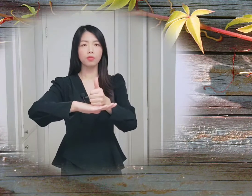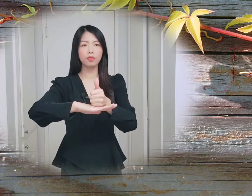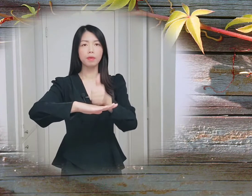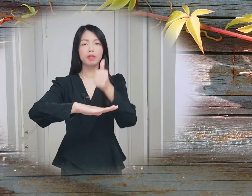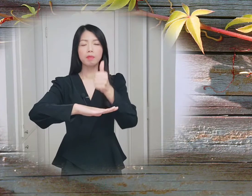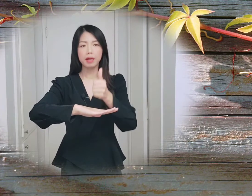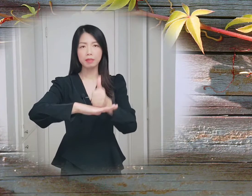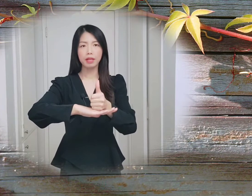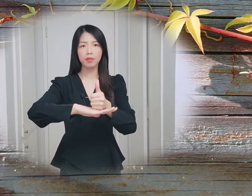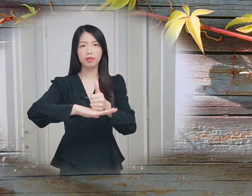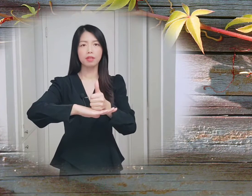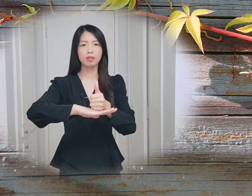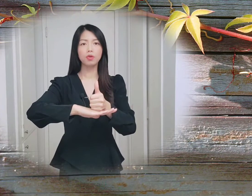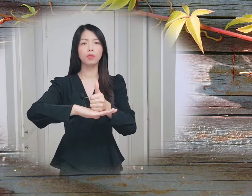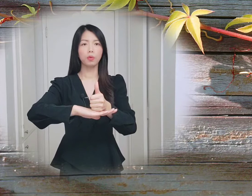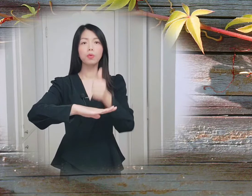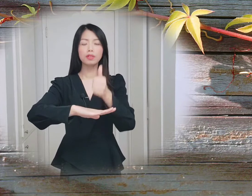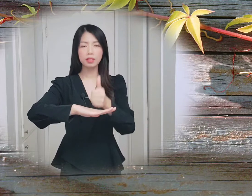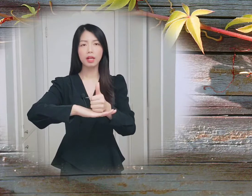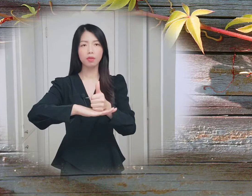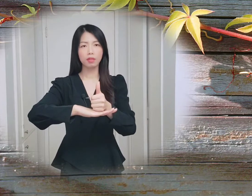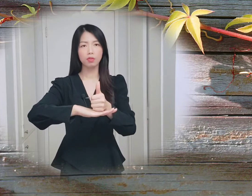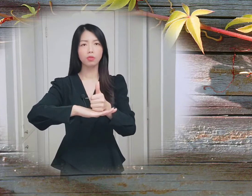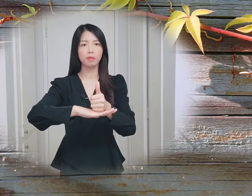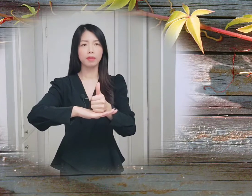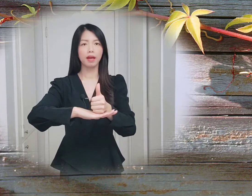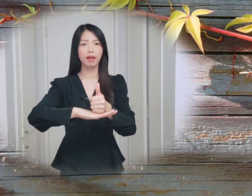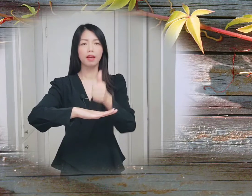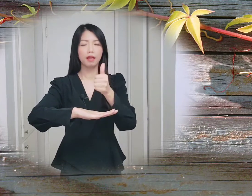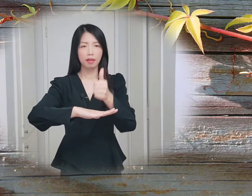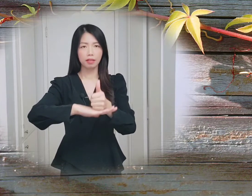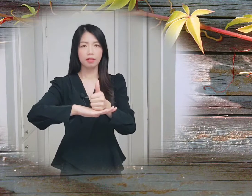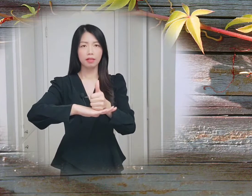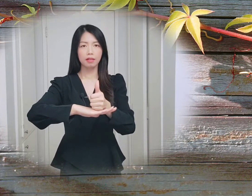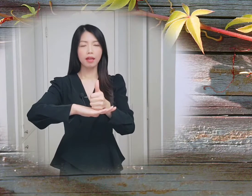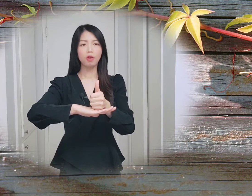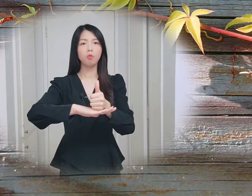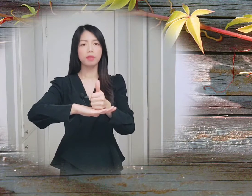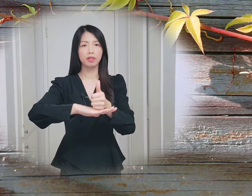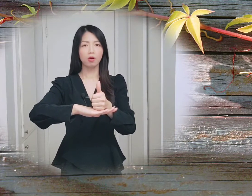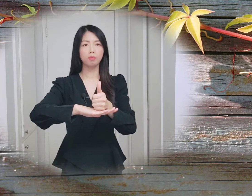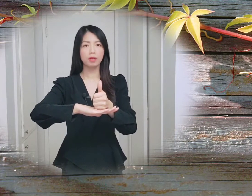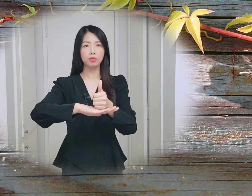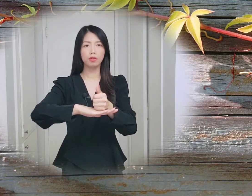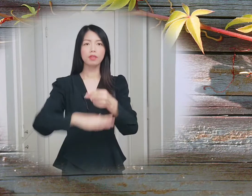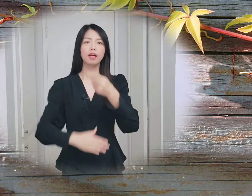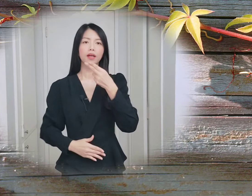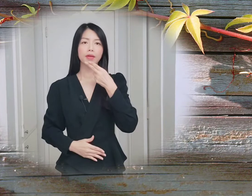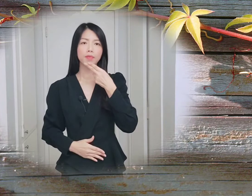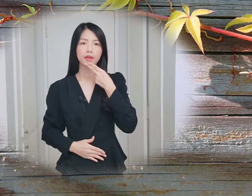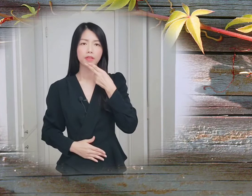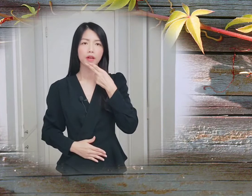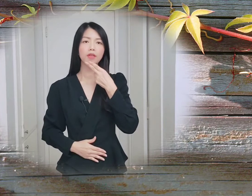그대로 올려놓으시면 마지막이라고 한 뜻의 수어도 되고 끝이라고 한 뜻의 수어도 됩니다. 한없는, 없다 수어는